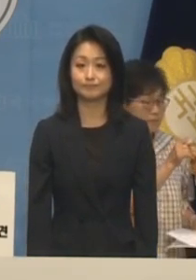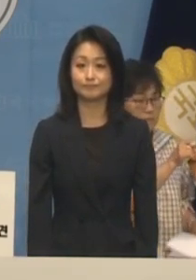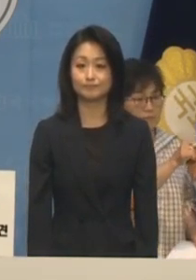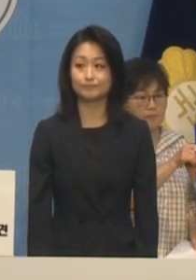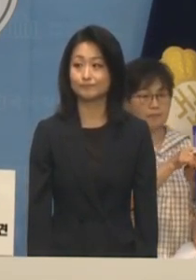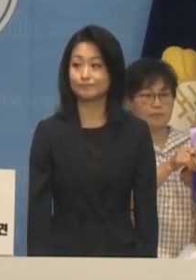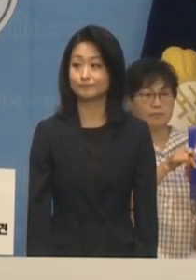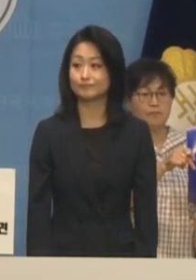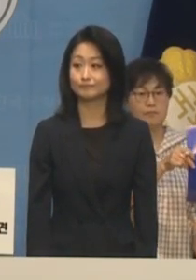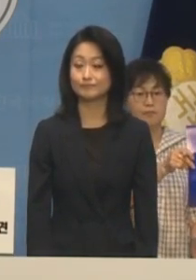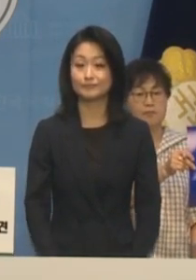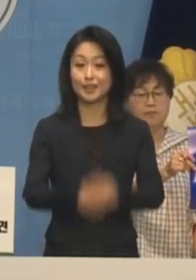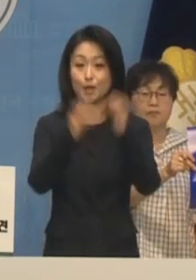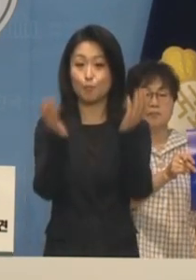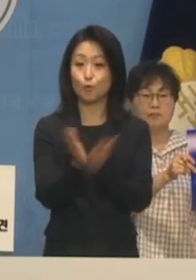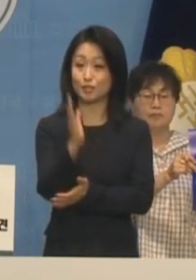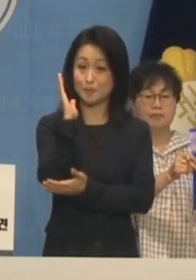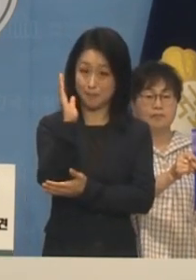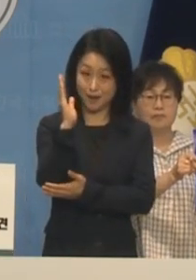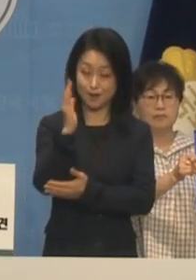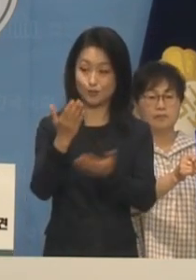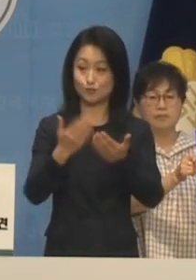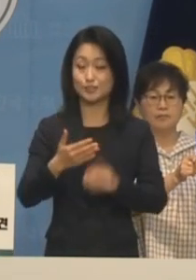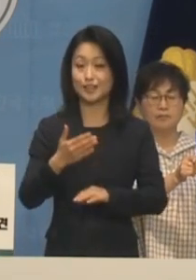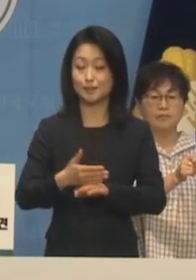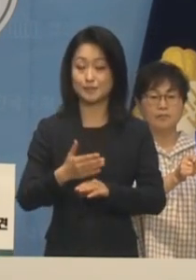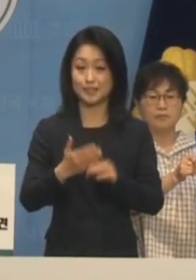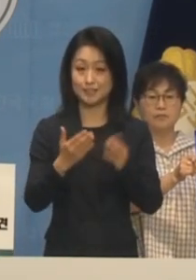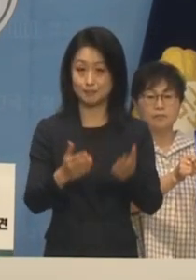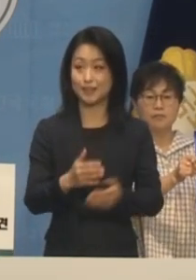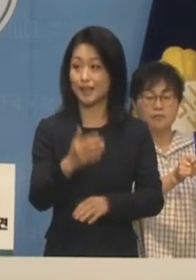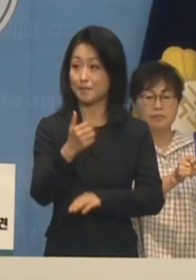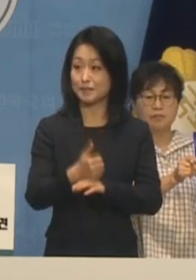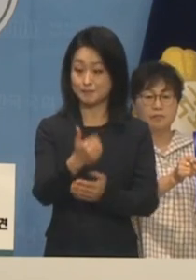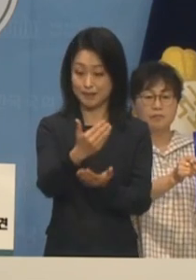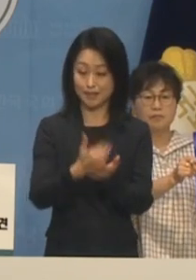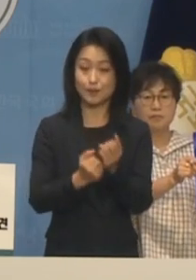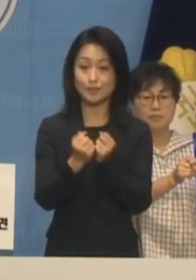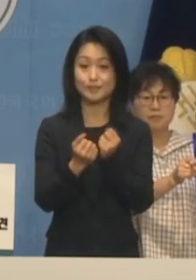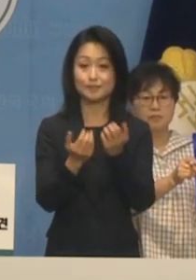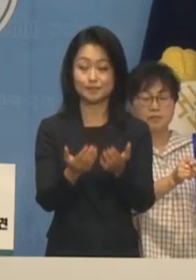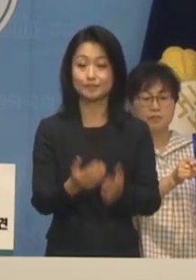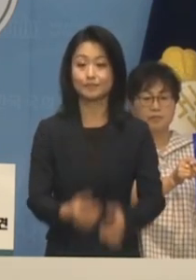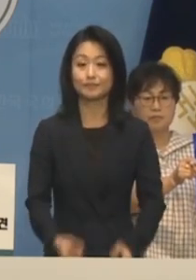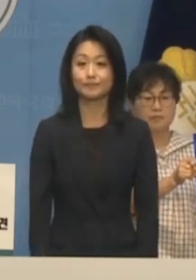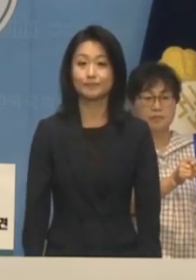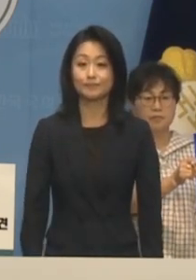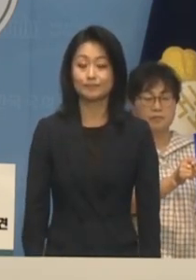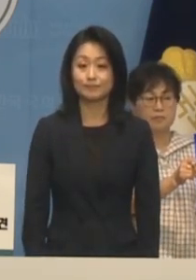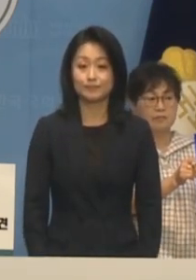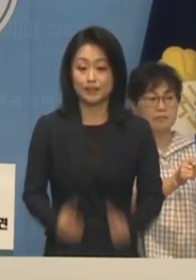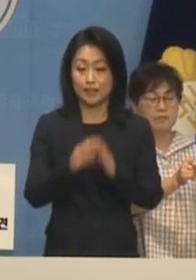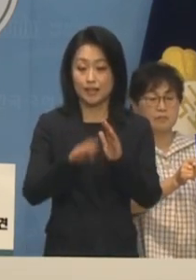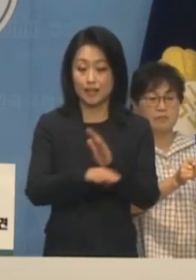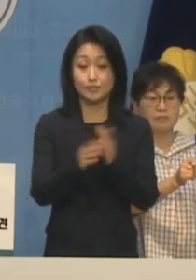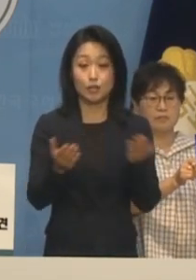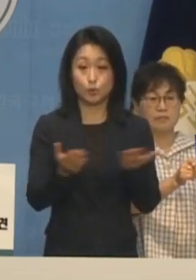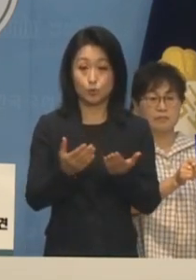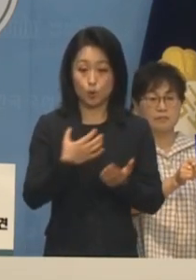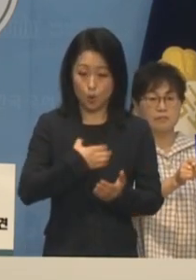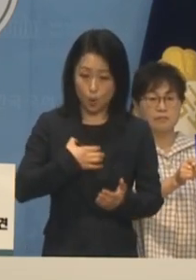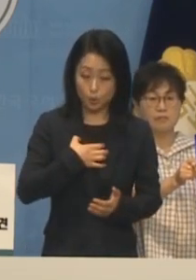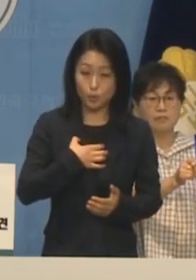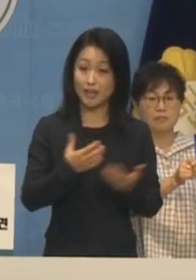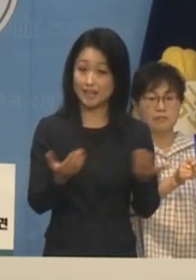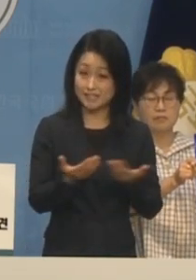네, 모두 발언을 해주신 두 분의 대표님께 감사드립니다. 마지막으로 기자회견문을 낭독하겠습니다. 가사노동을 보통의